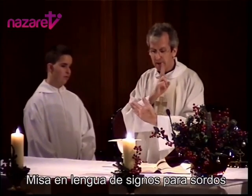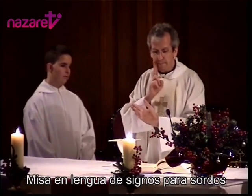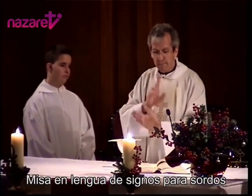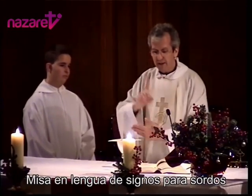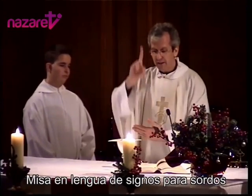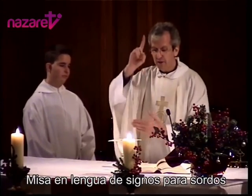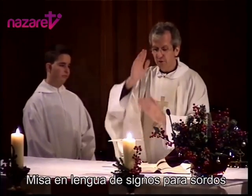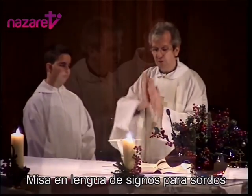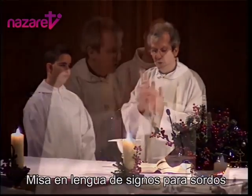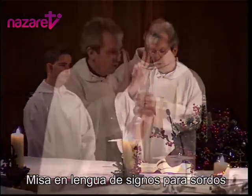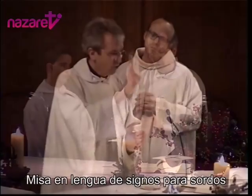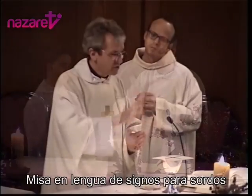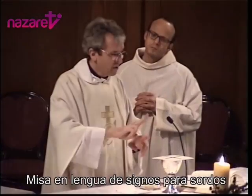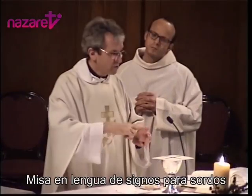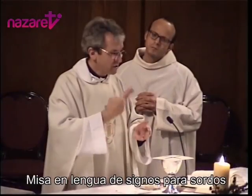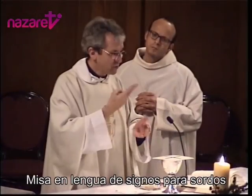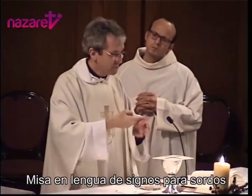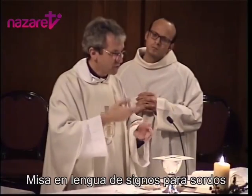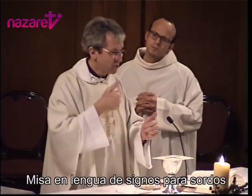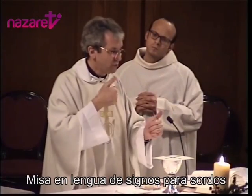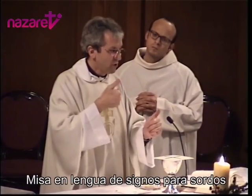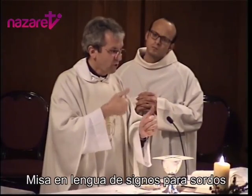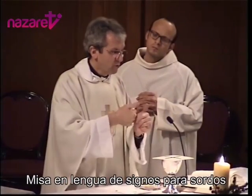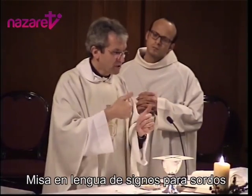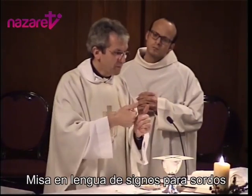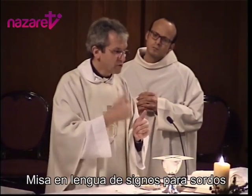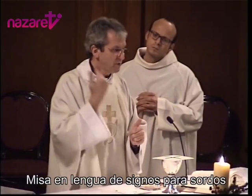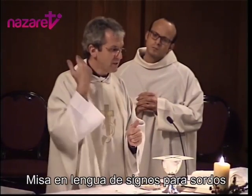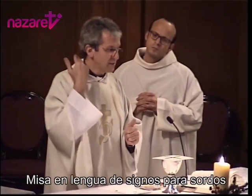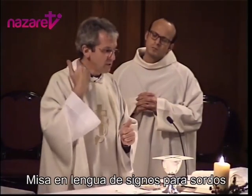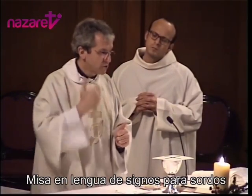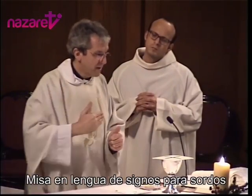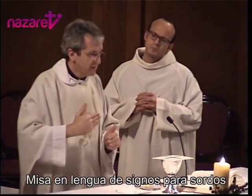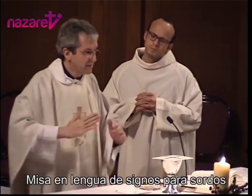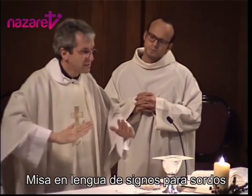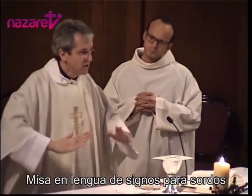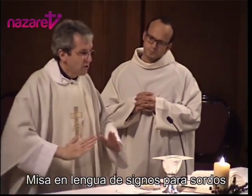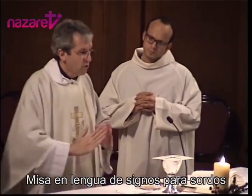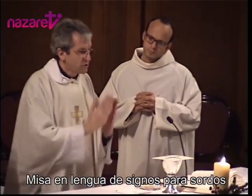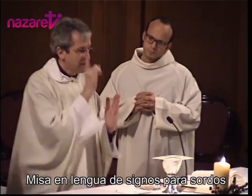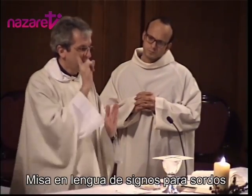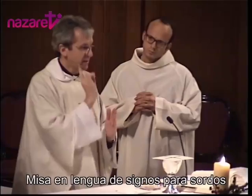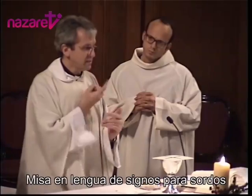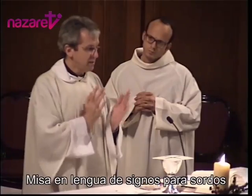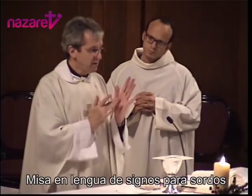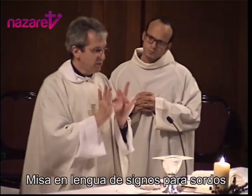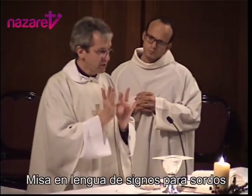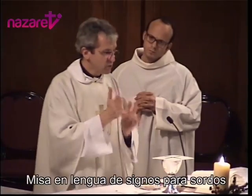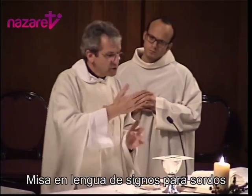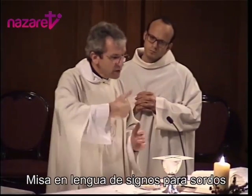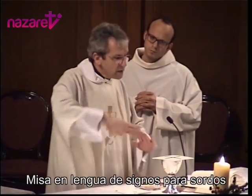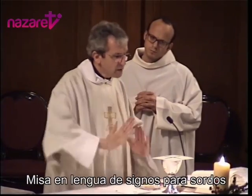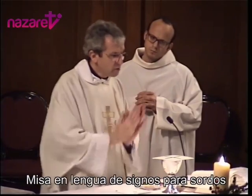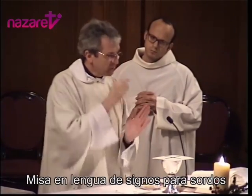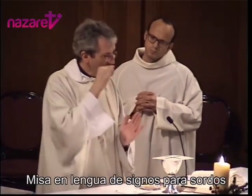María, Madre de Dios, con San José su esposo, con los apóstoles y los mártires, con Santa Teresa del Niño